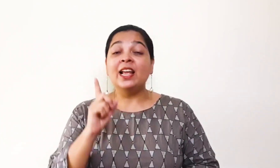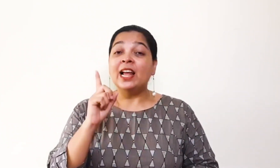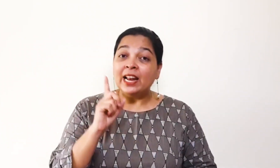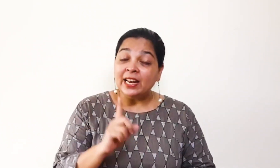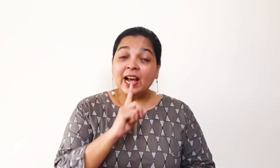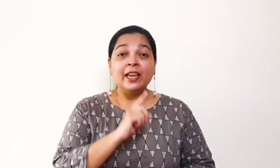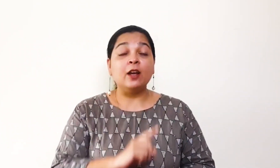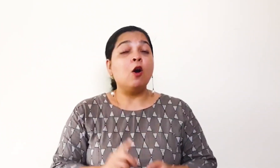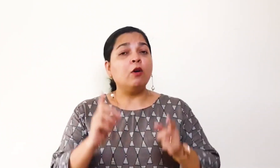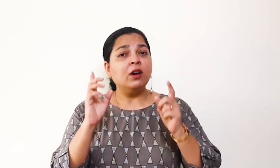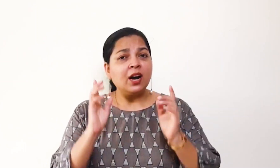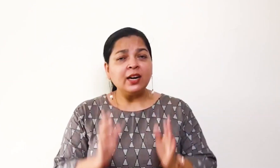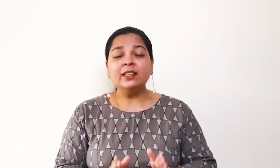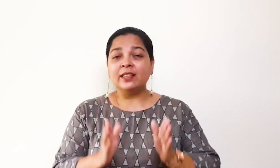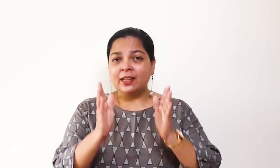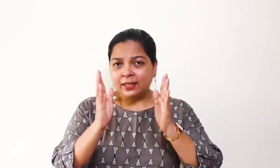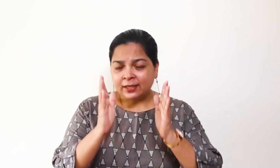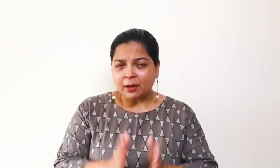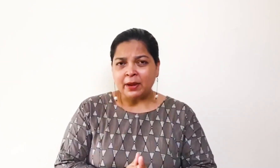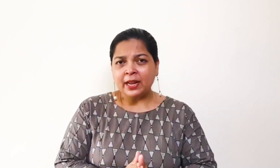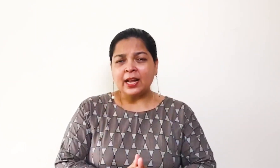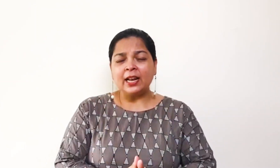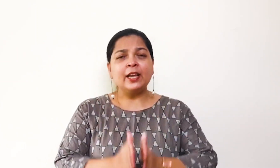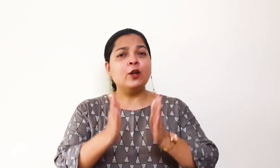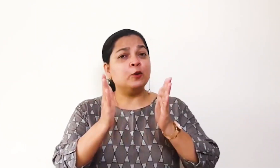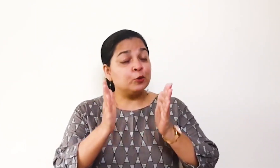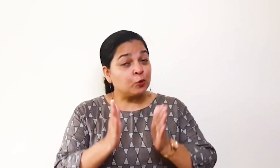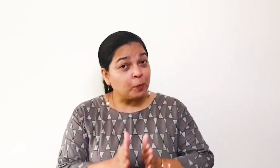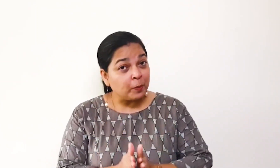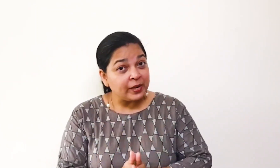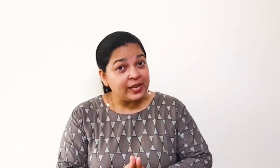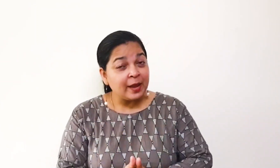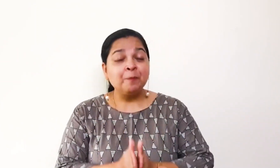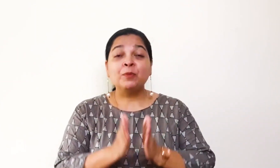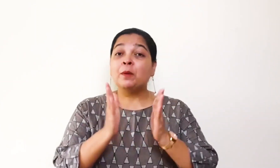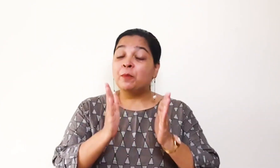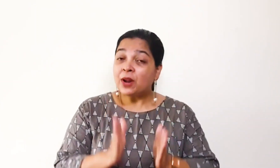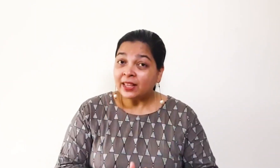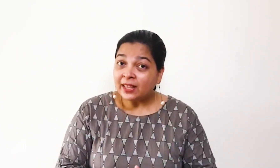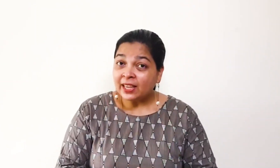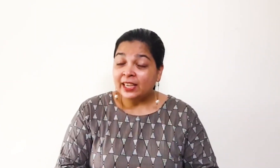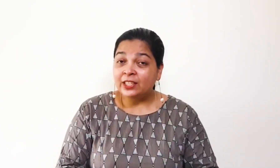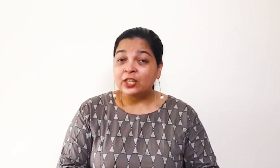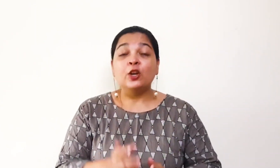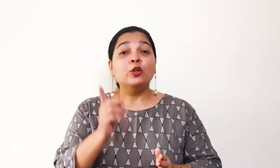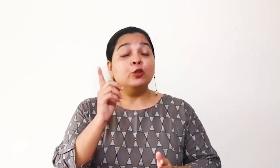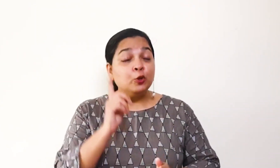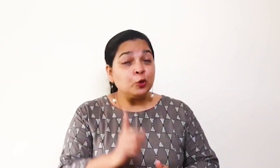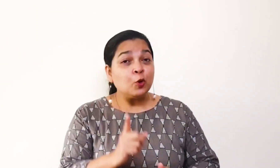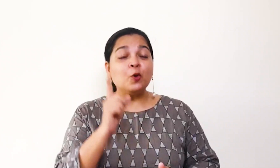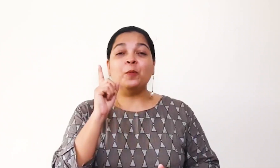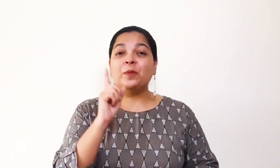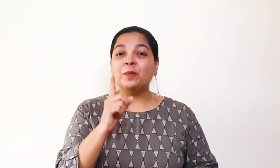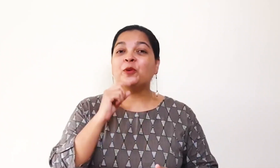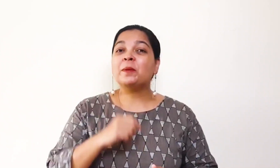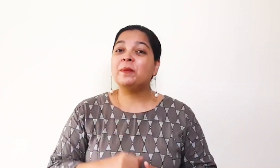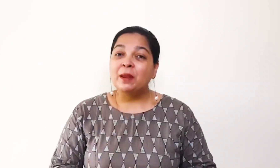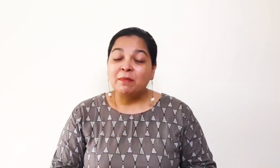देबे आपण प्रतिदिन समय बाहर करिके बाइबल को पढ़ंतु प्रार्थना करंतु एवं अन्य